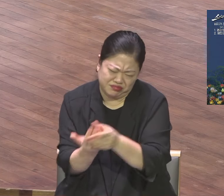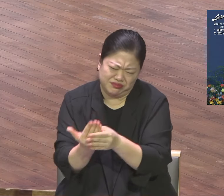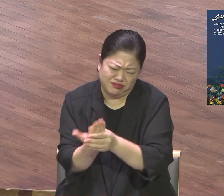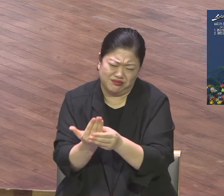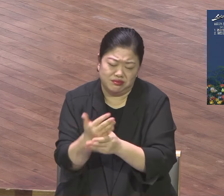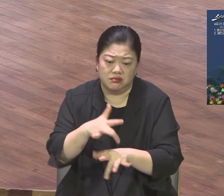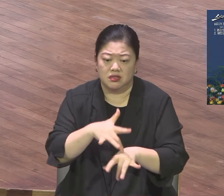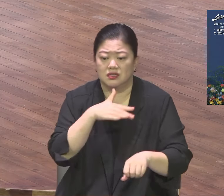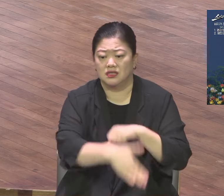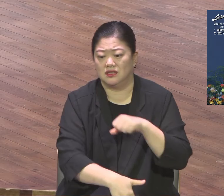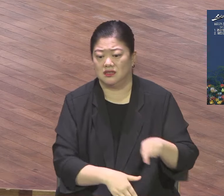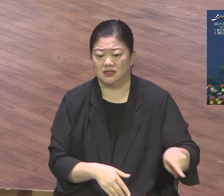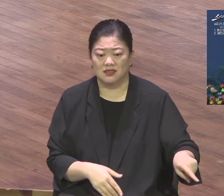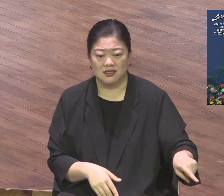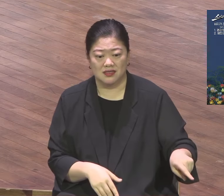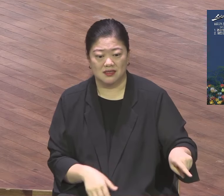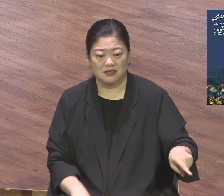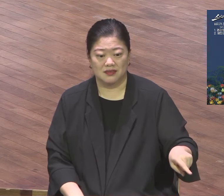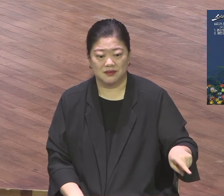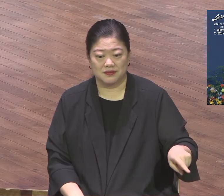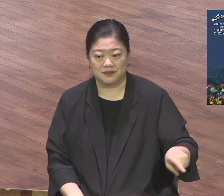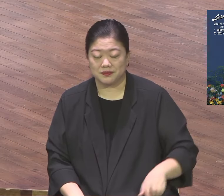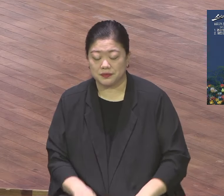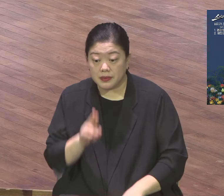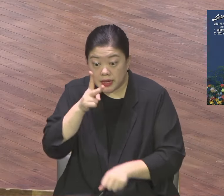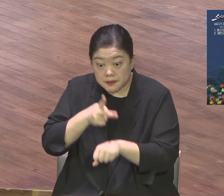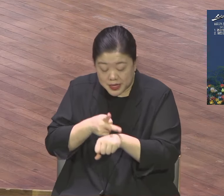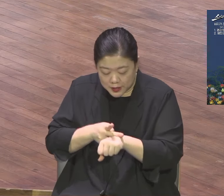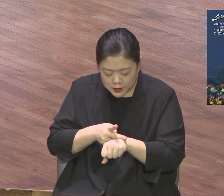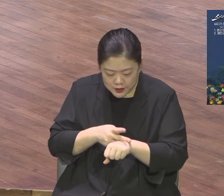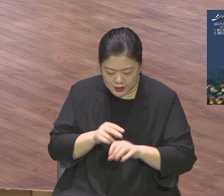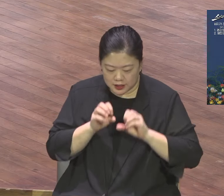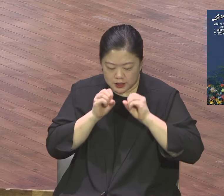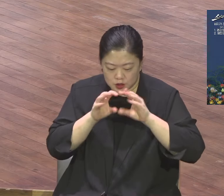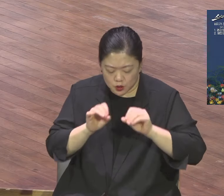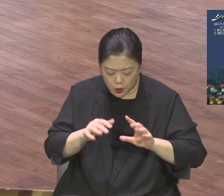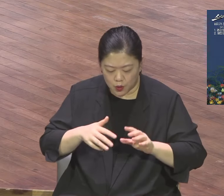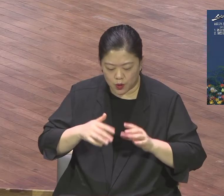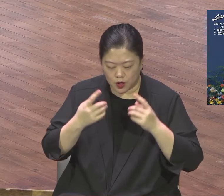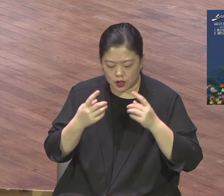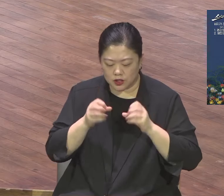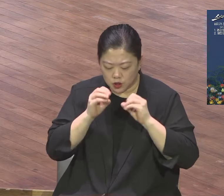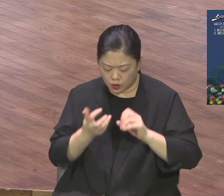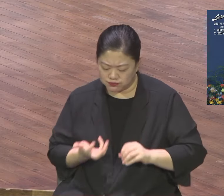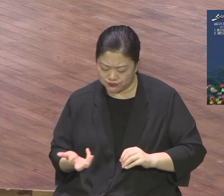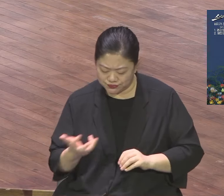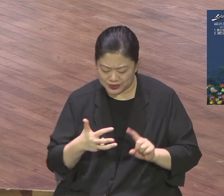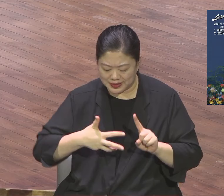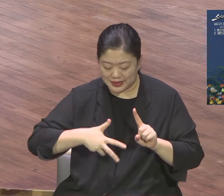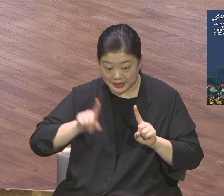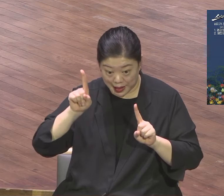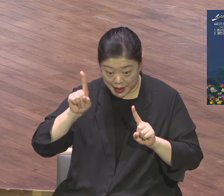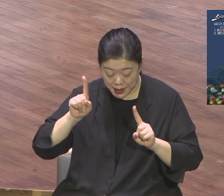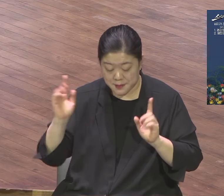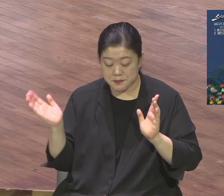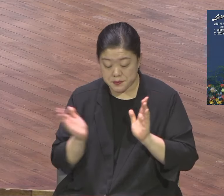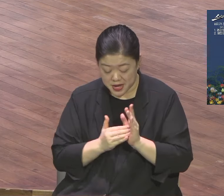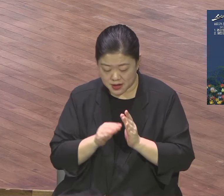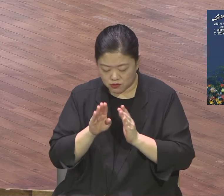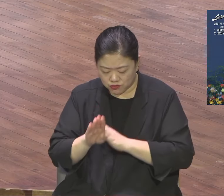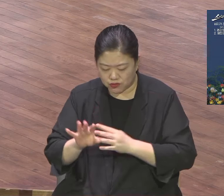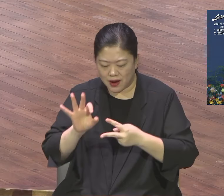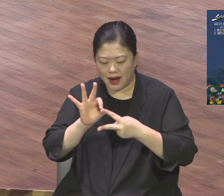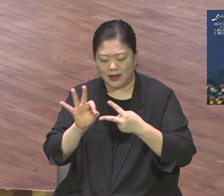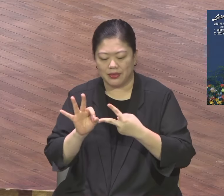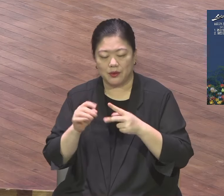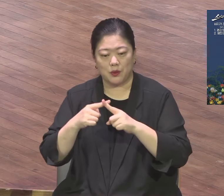보면 사도 바울이 1차 전도 여행을 끝내고 안디옥으로 돌아간 여정이 기록되어 있습니다. 그런데 이렇게 돌아오는 과정 속에서 바울이